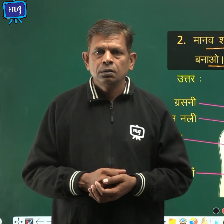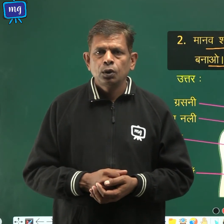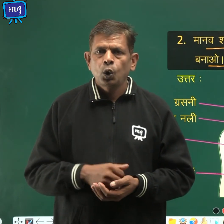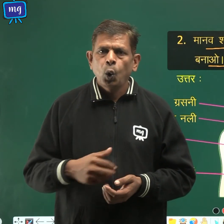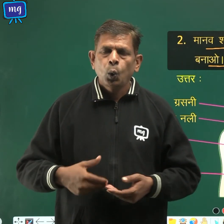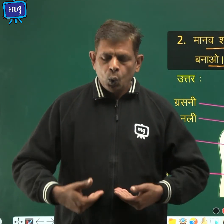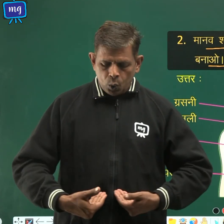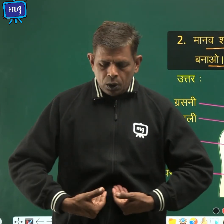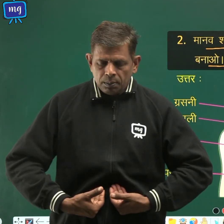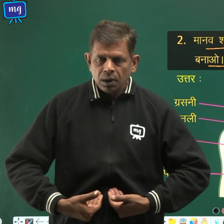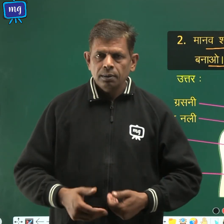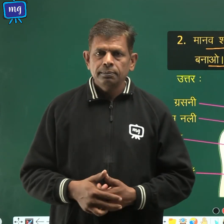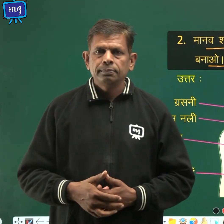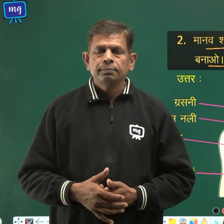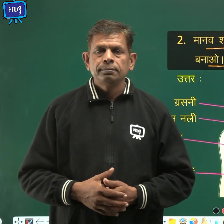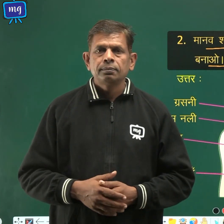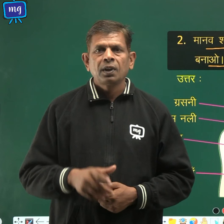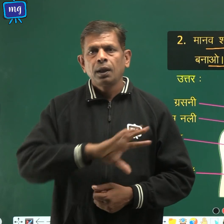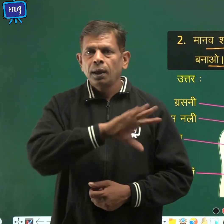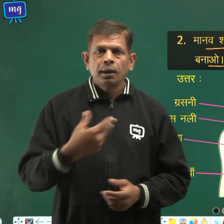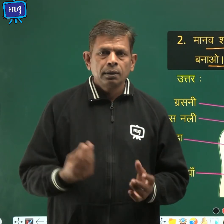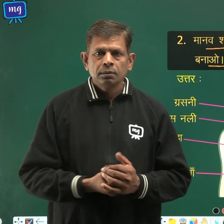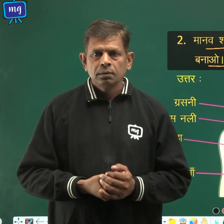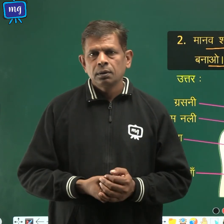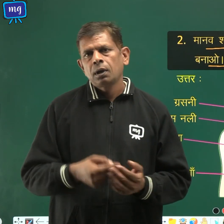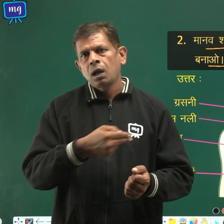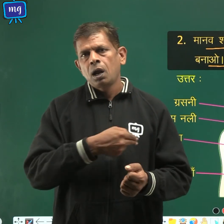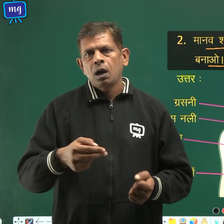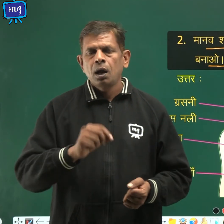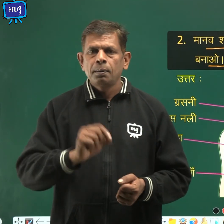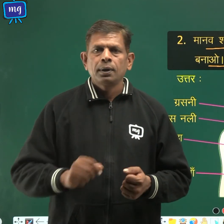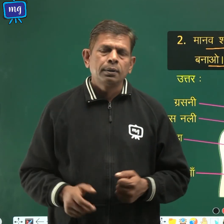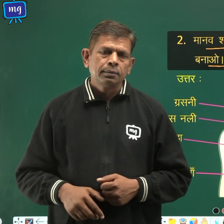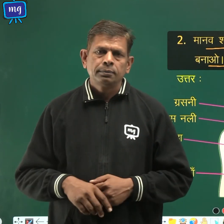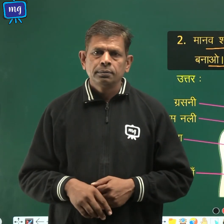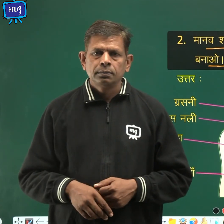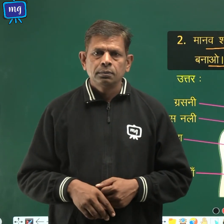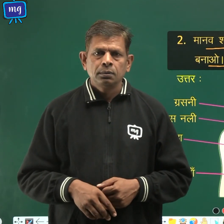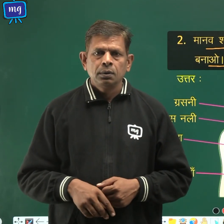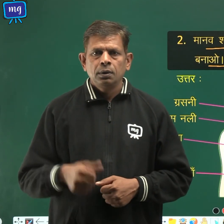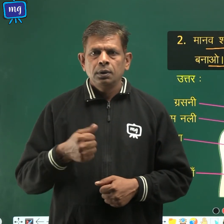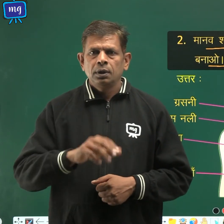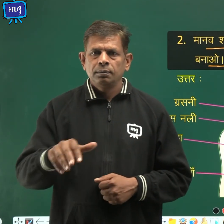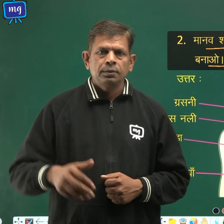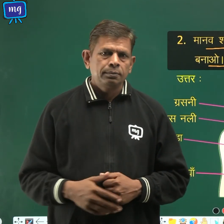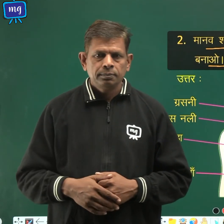और डायफ्राम, इन सब के नाम भी लिखना। ठीक है